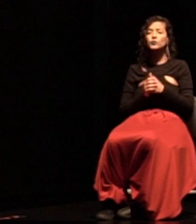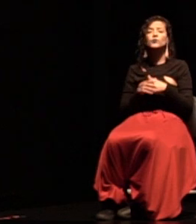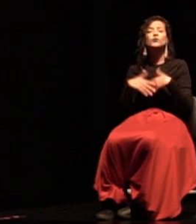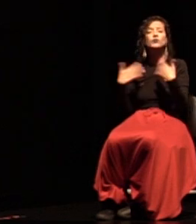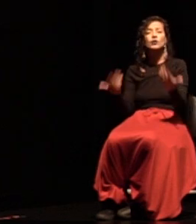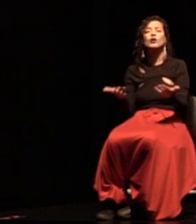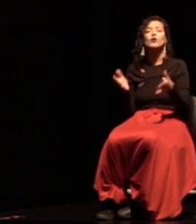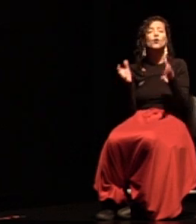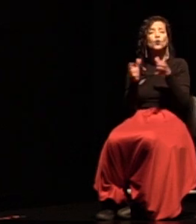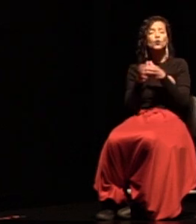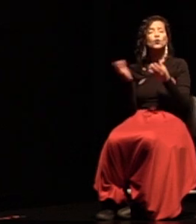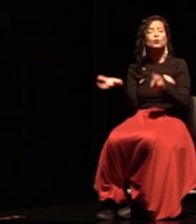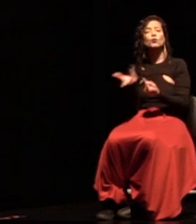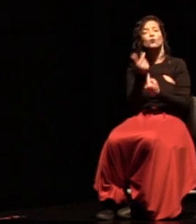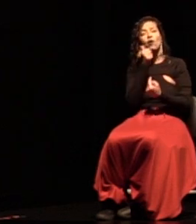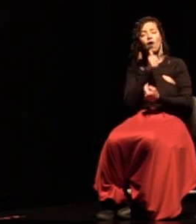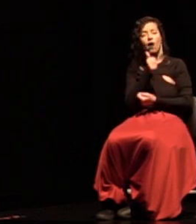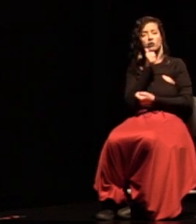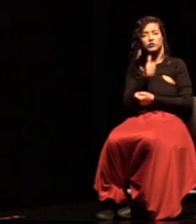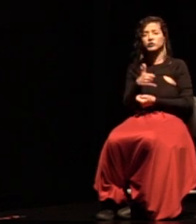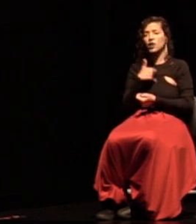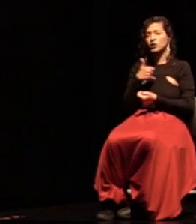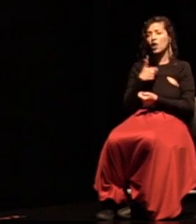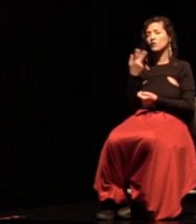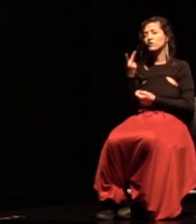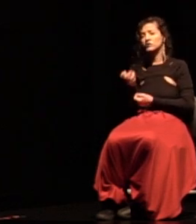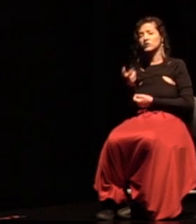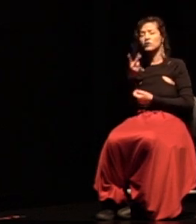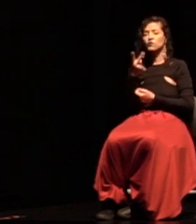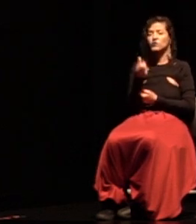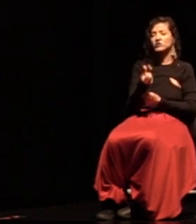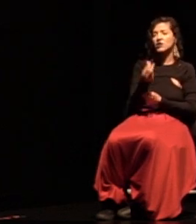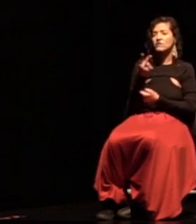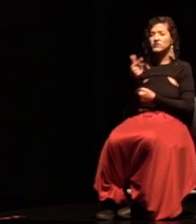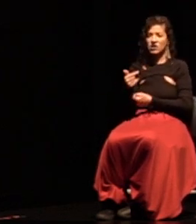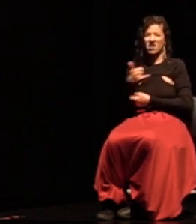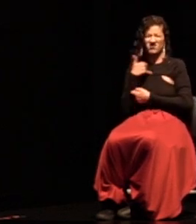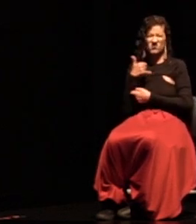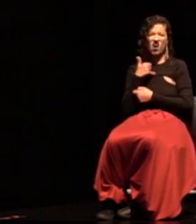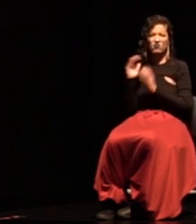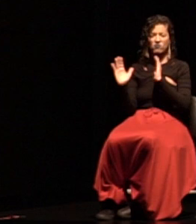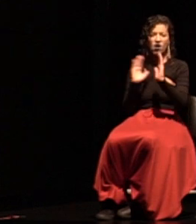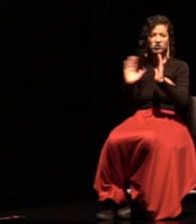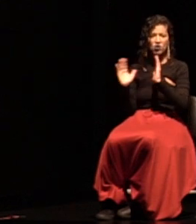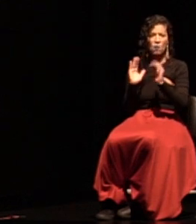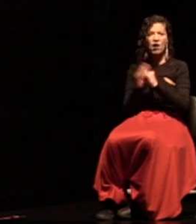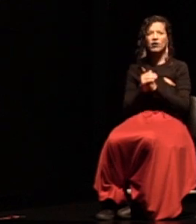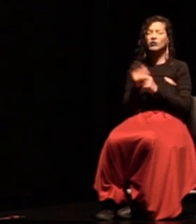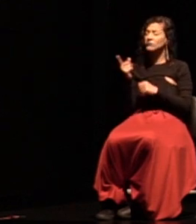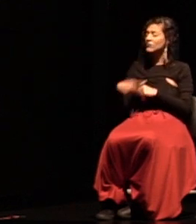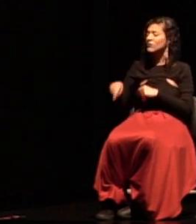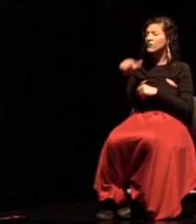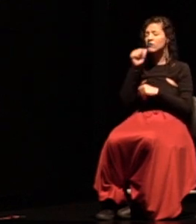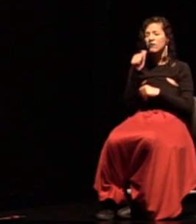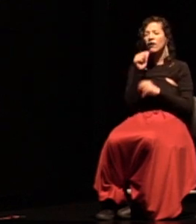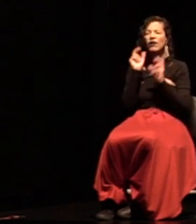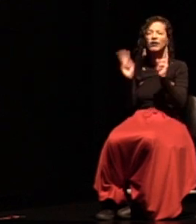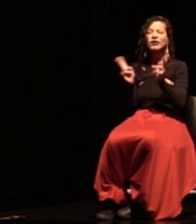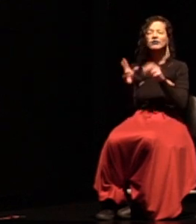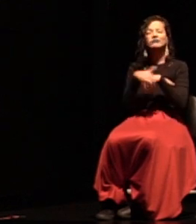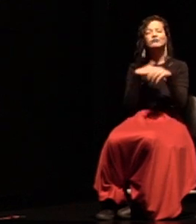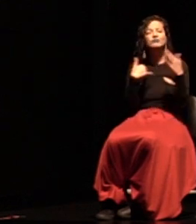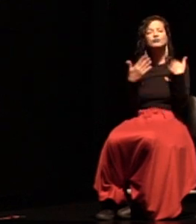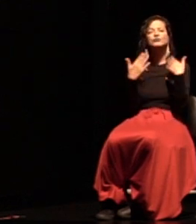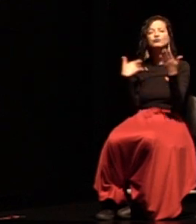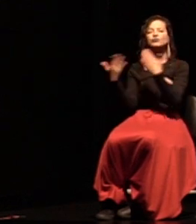de mulheres artistas na faixa dos 25, 26, 27 anos, né? Estávamos sempre